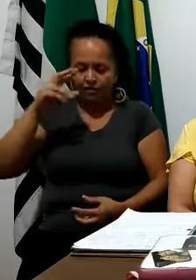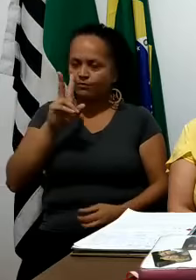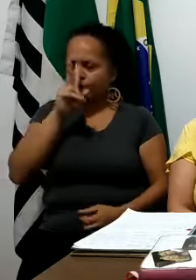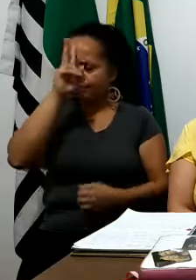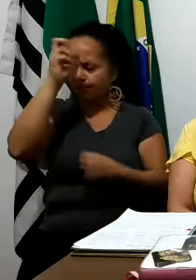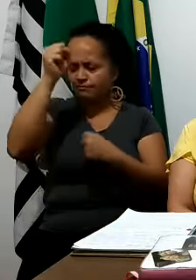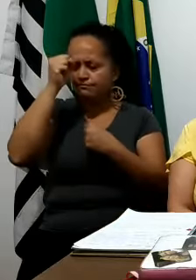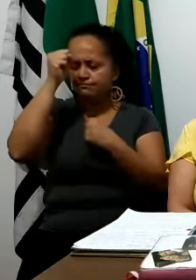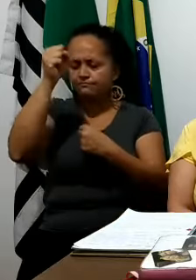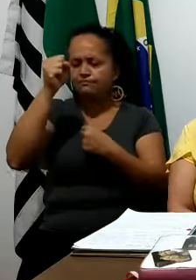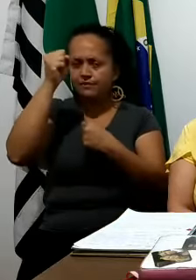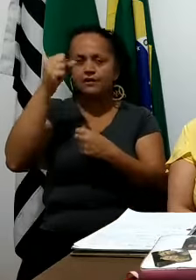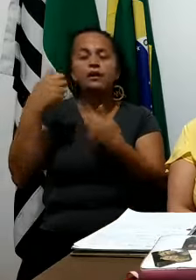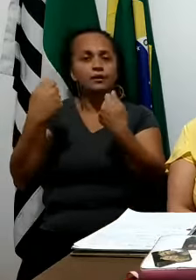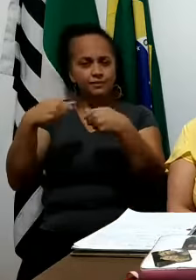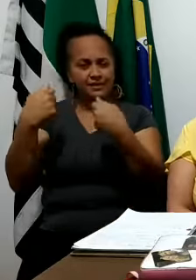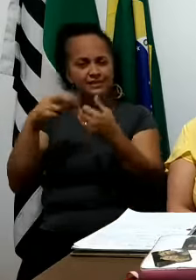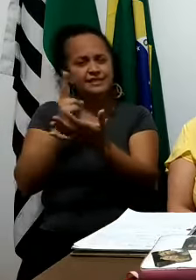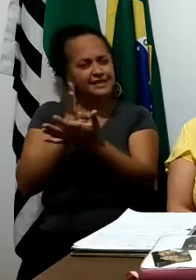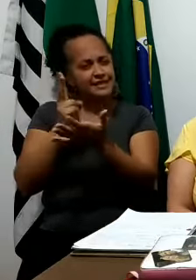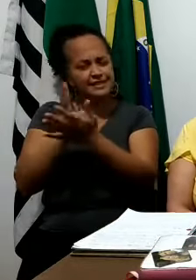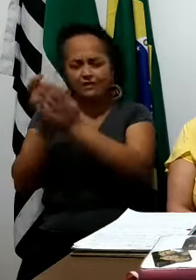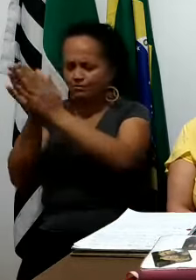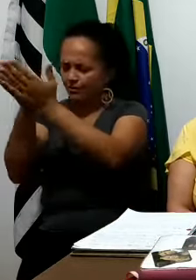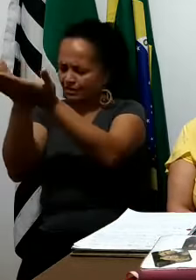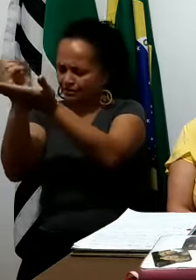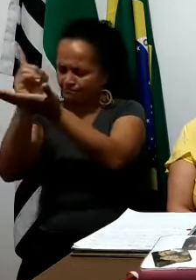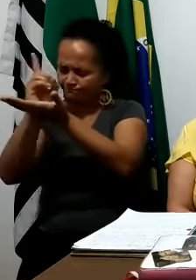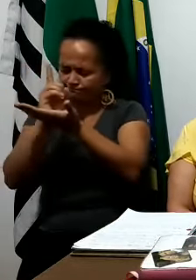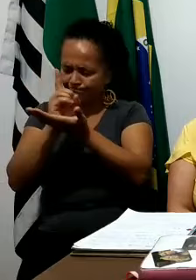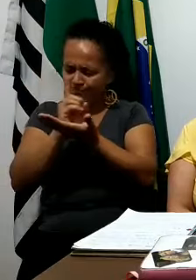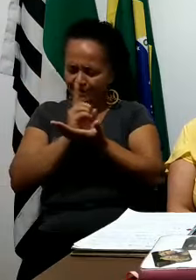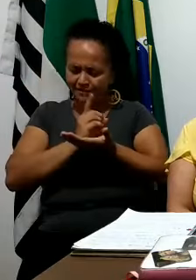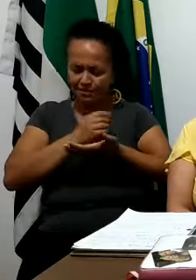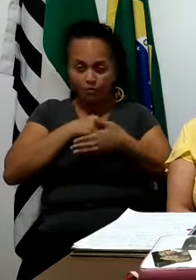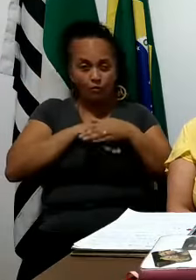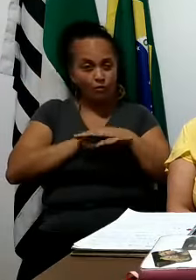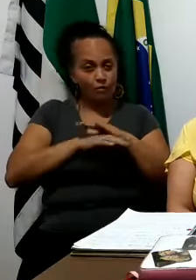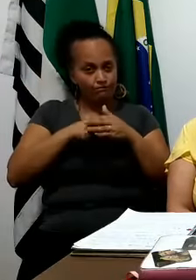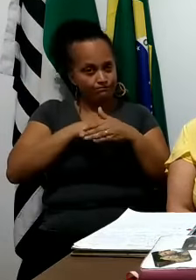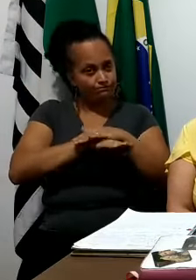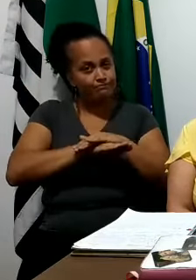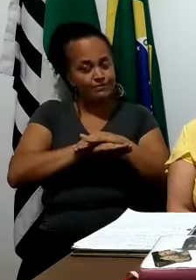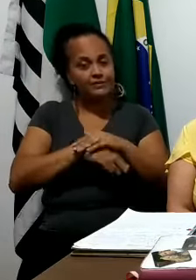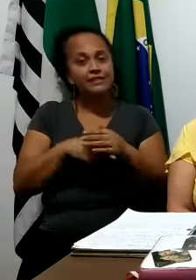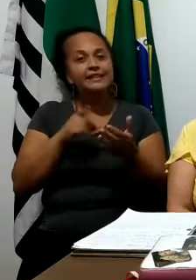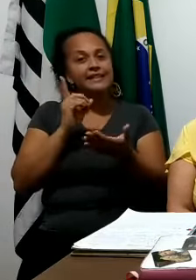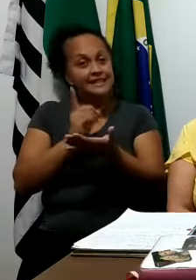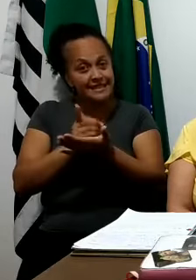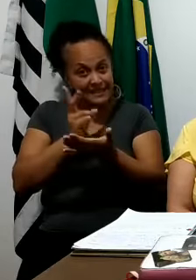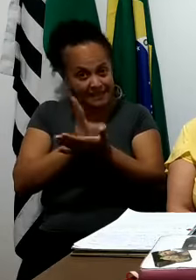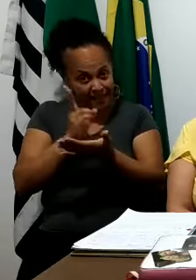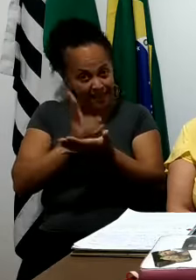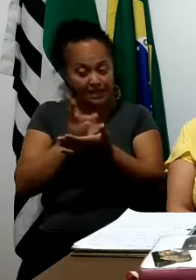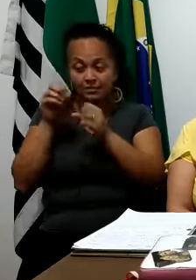no coração as palavras que hoje eu lhe dou. Repita-as com frequência a seus